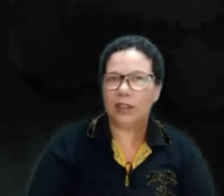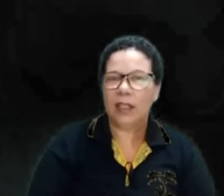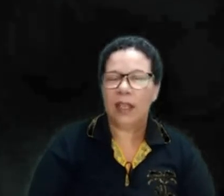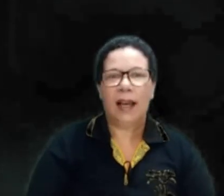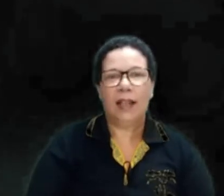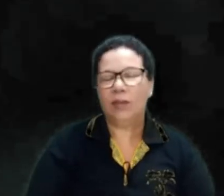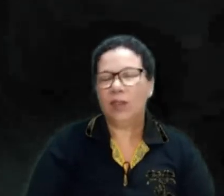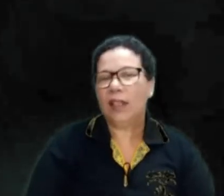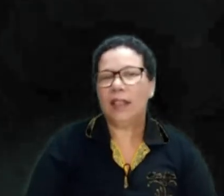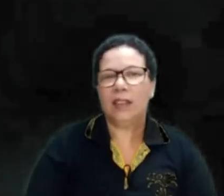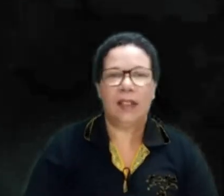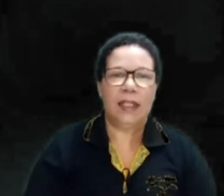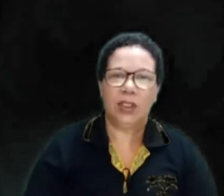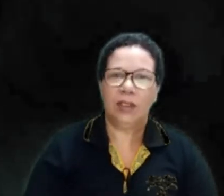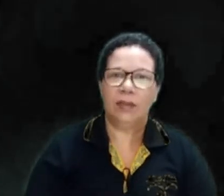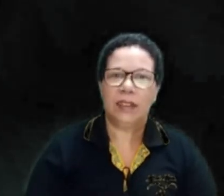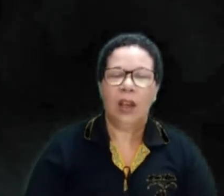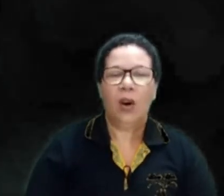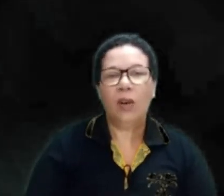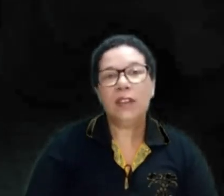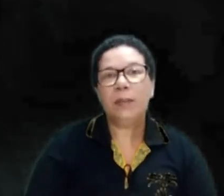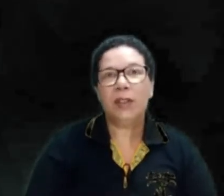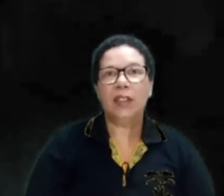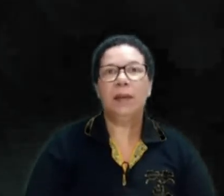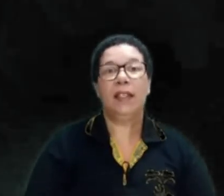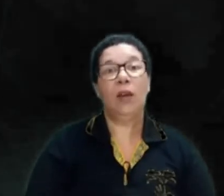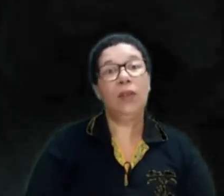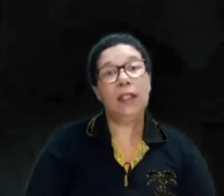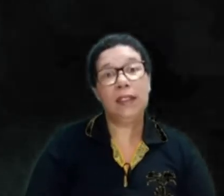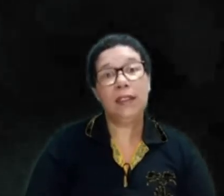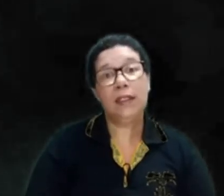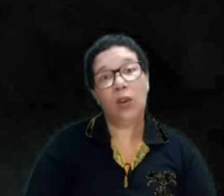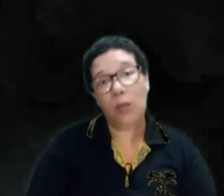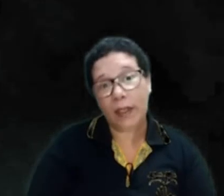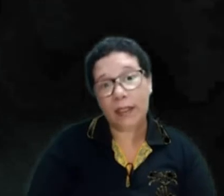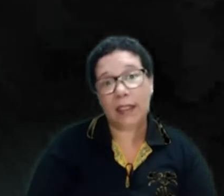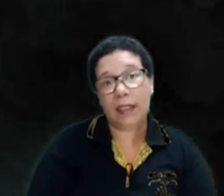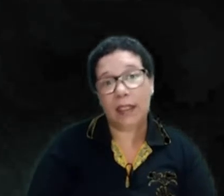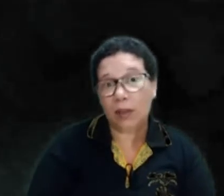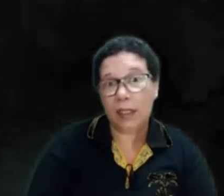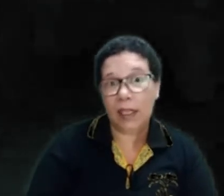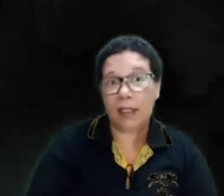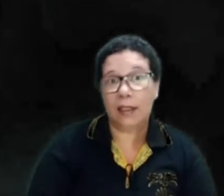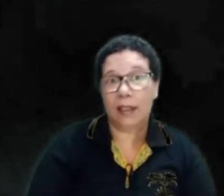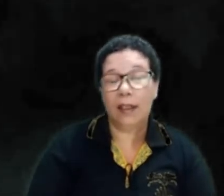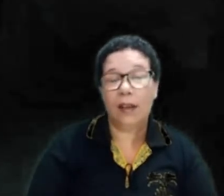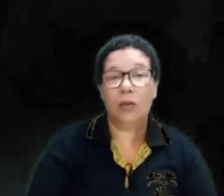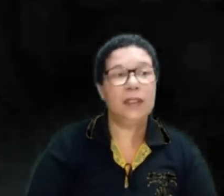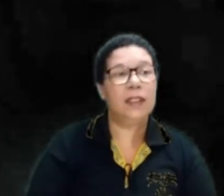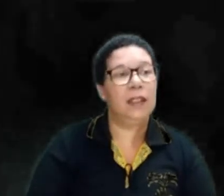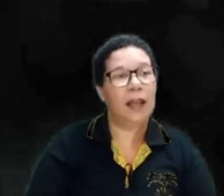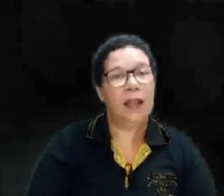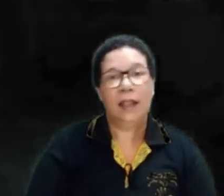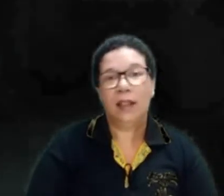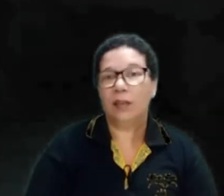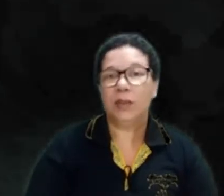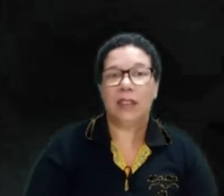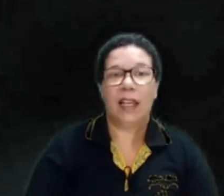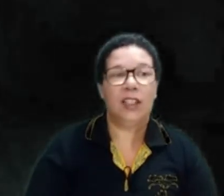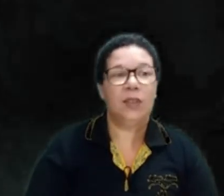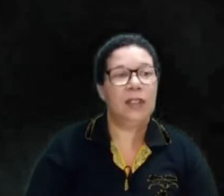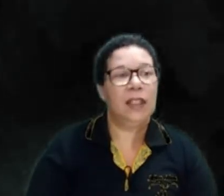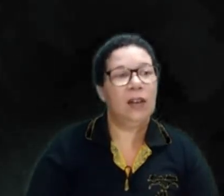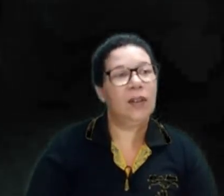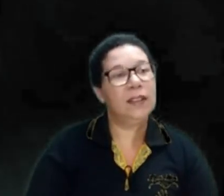online, atividades avaliativas, ou você pode também criar um quiz, como esse aqui que eu criei, né? O Quiz Libra. Nós vamos